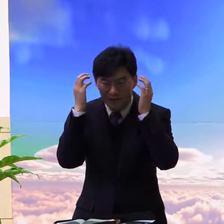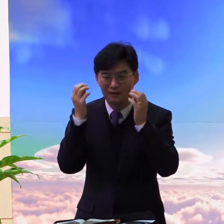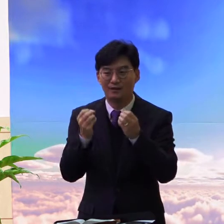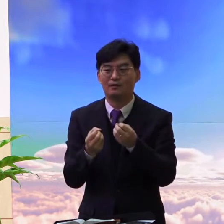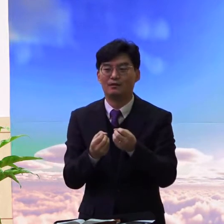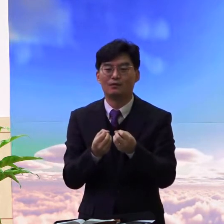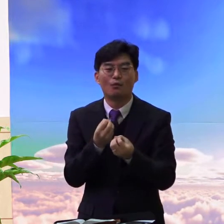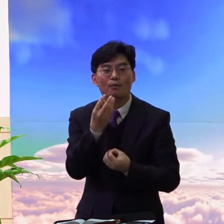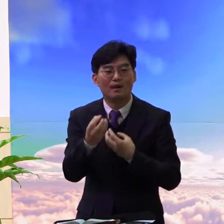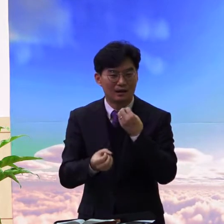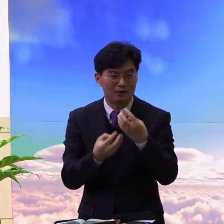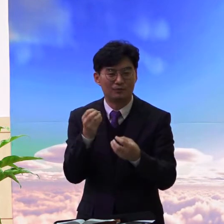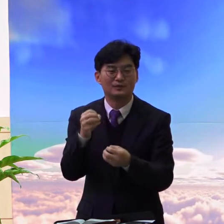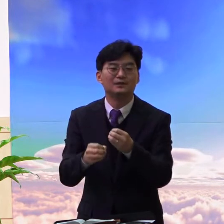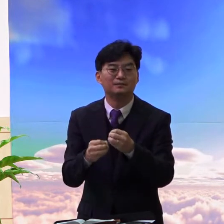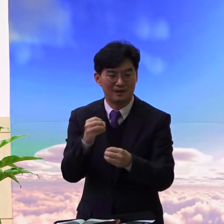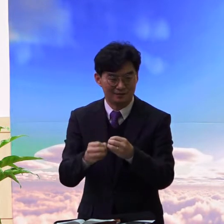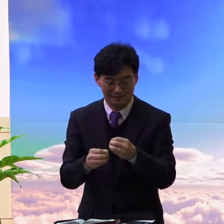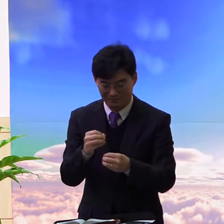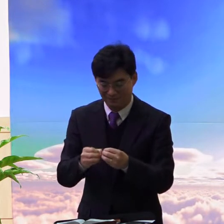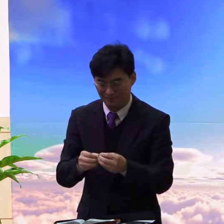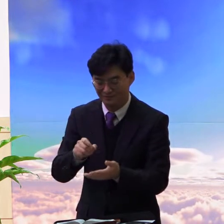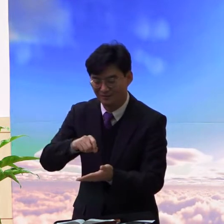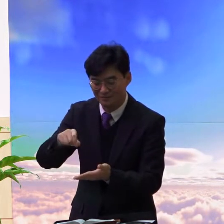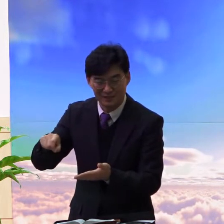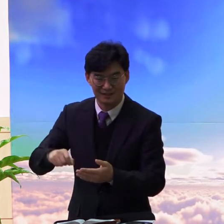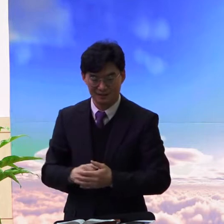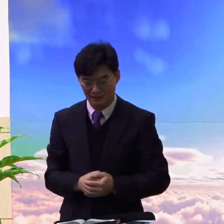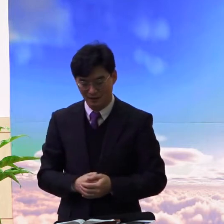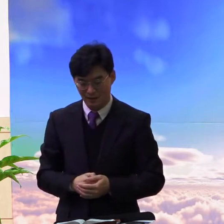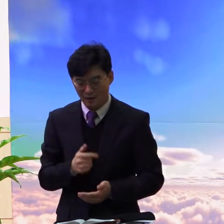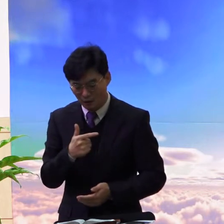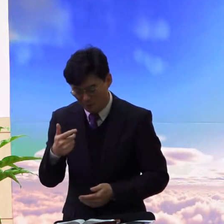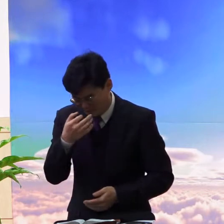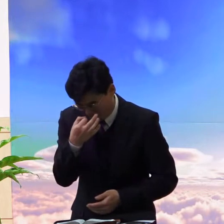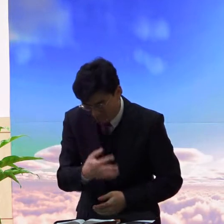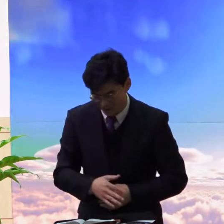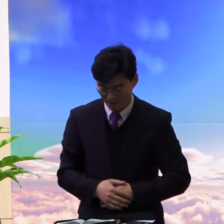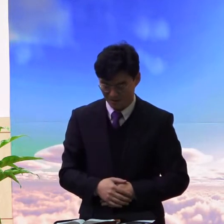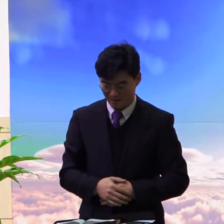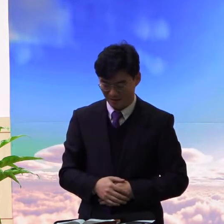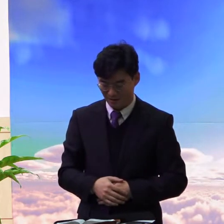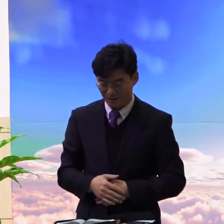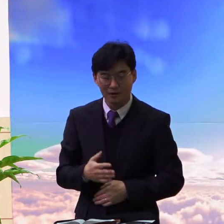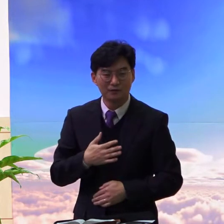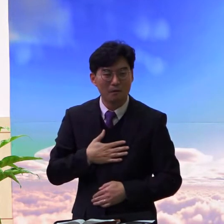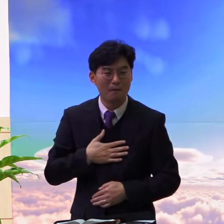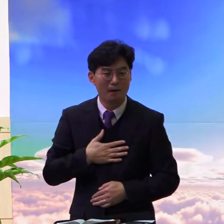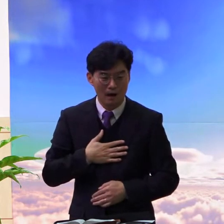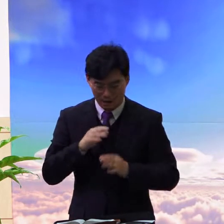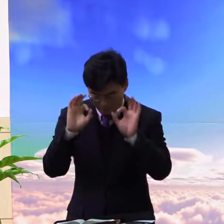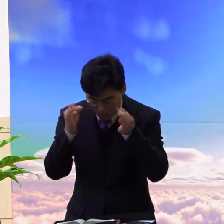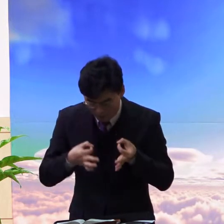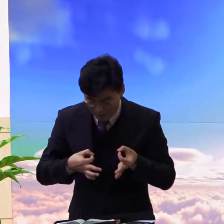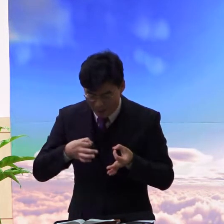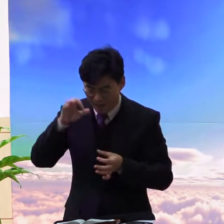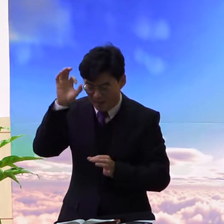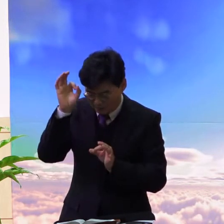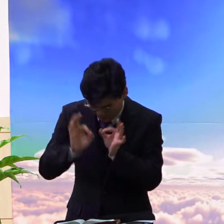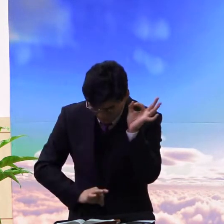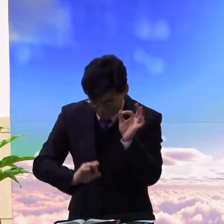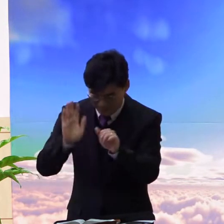사람이었습니다. 또 동시에 자신의 죄를 발견하면 그것을 깨달으면 온